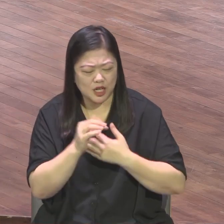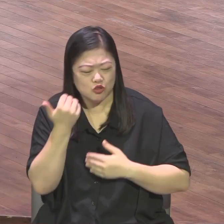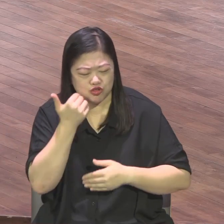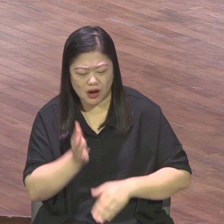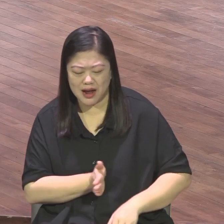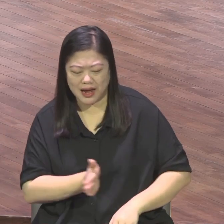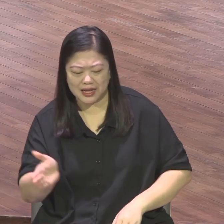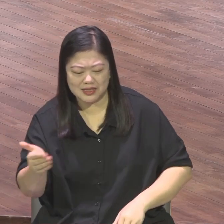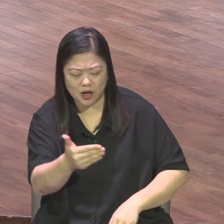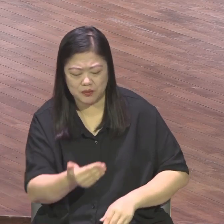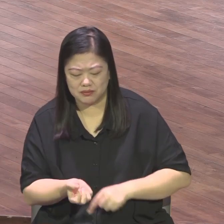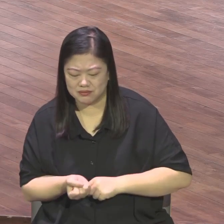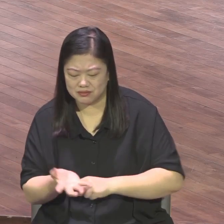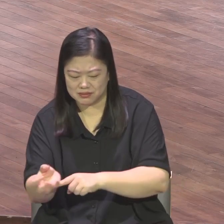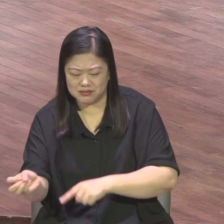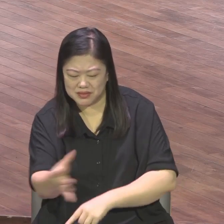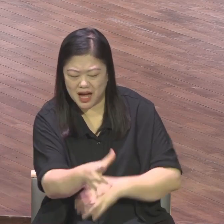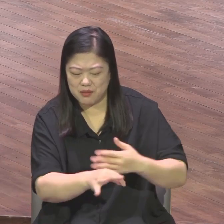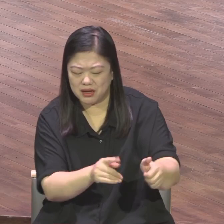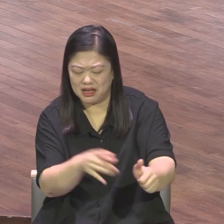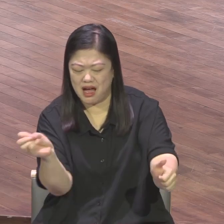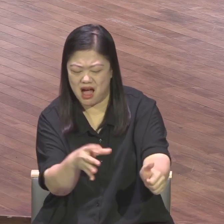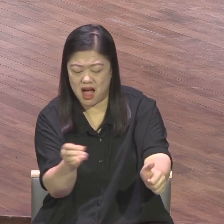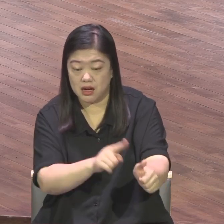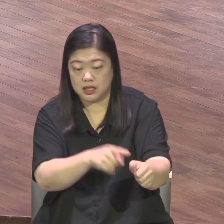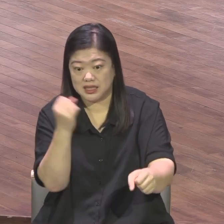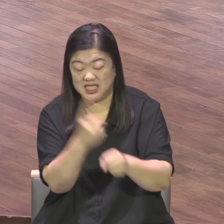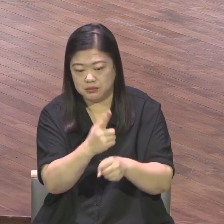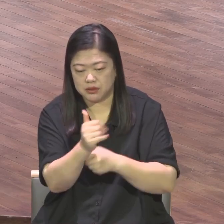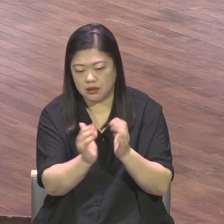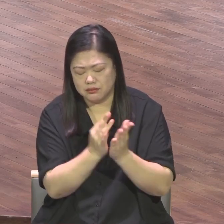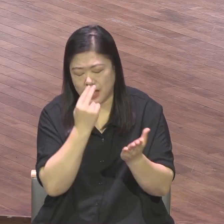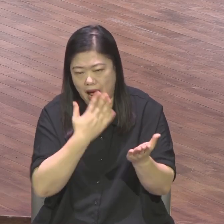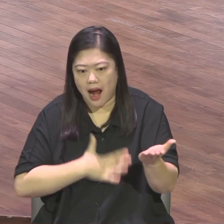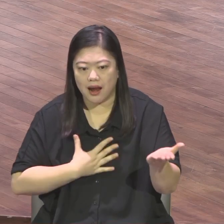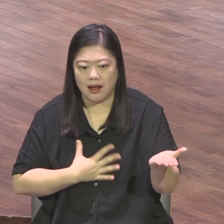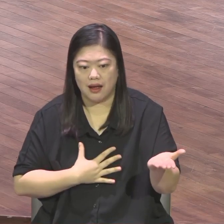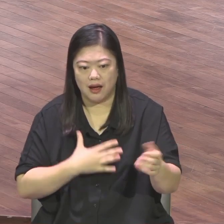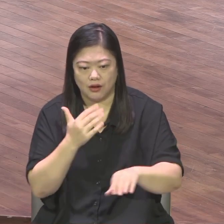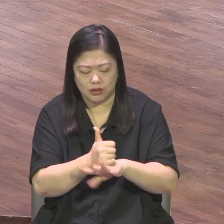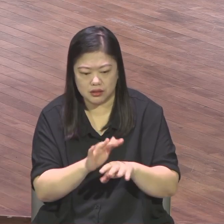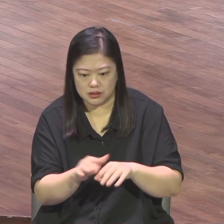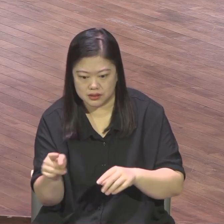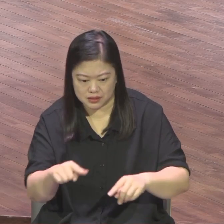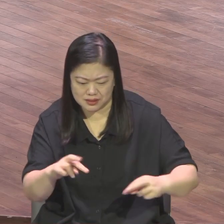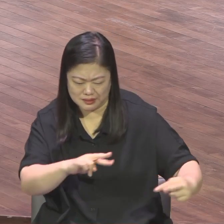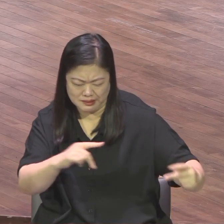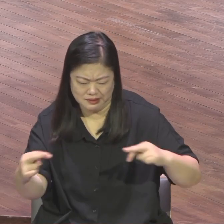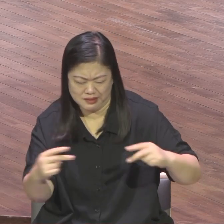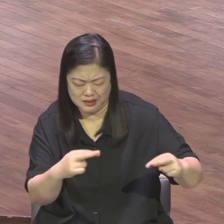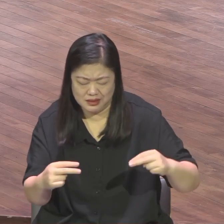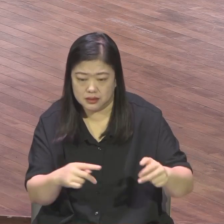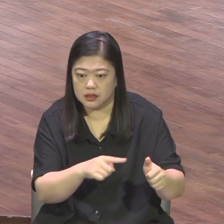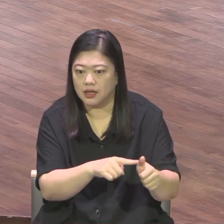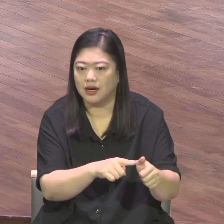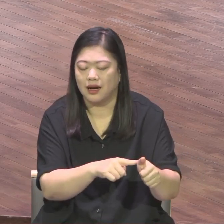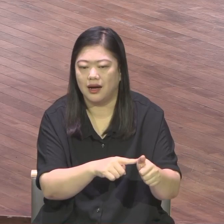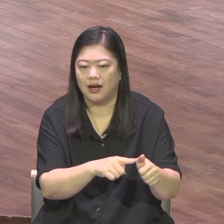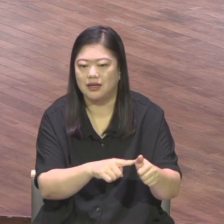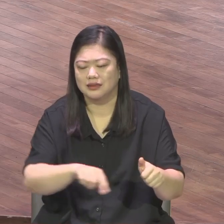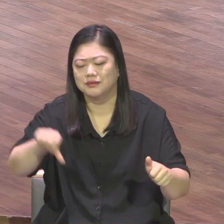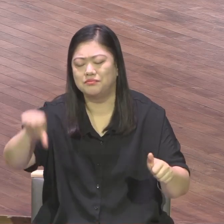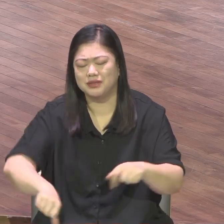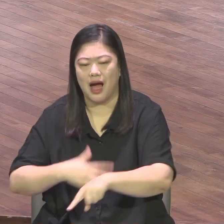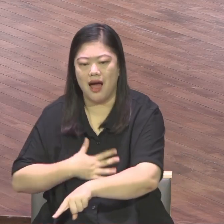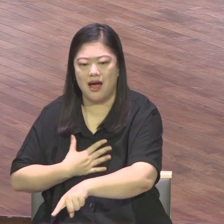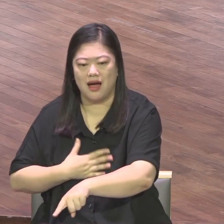워낙 똑똑하고 워낙 열심이고 워낙 이 유대교에 미쳐 있었기 때문에 예수 믿는